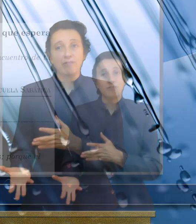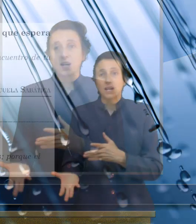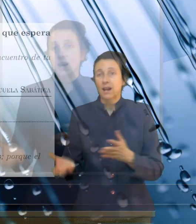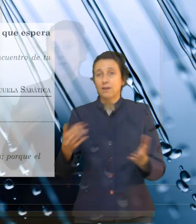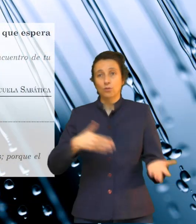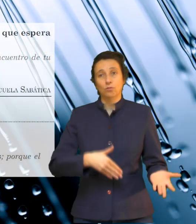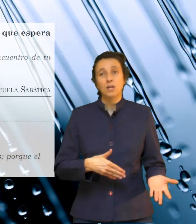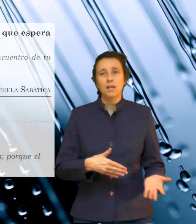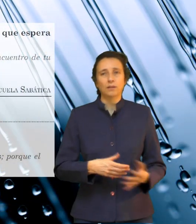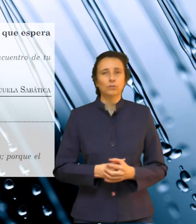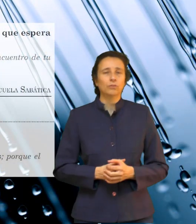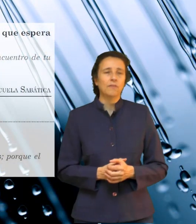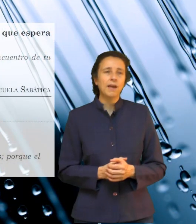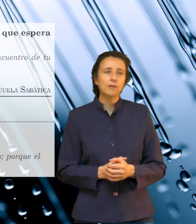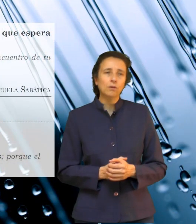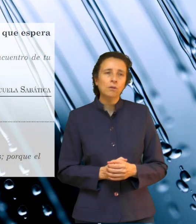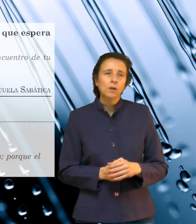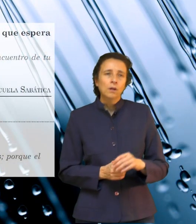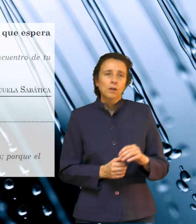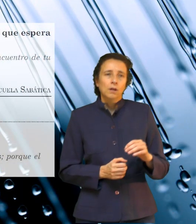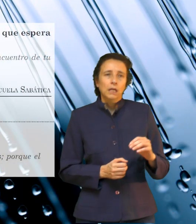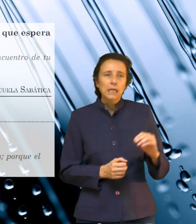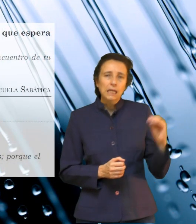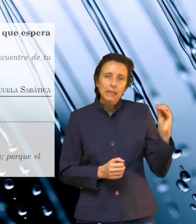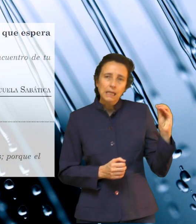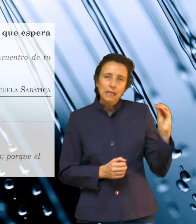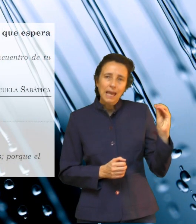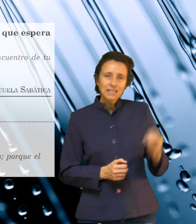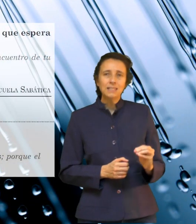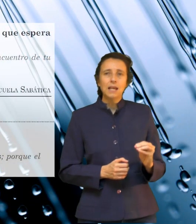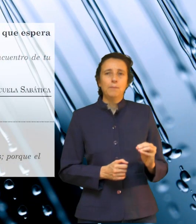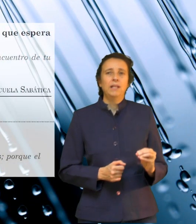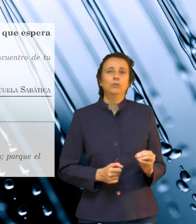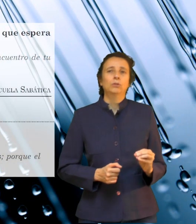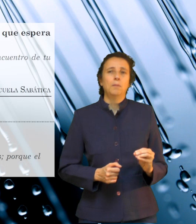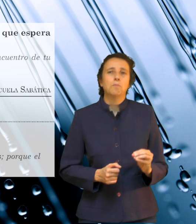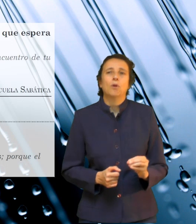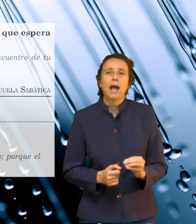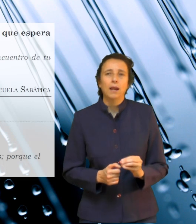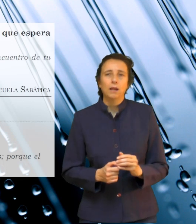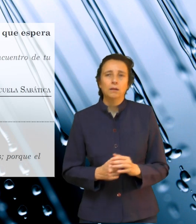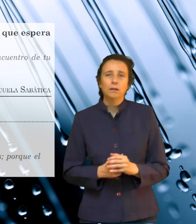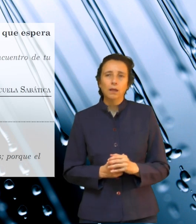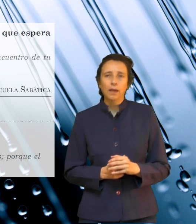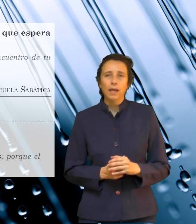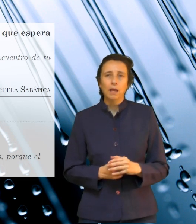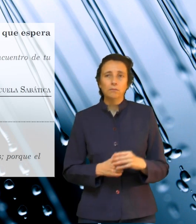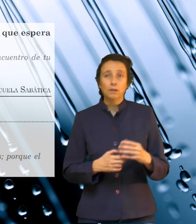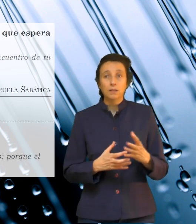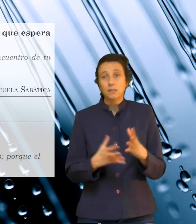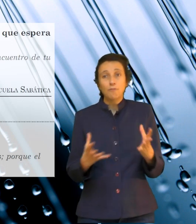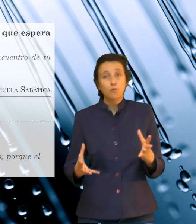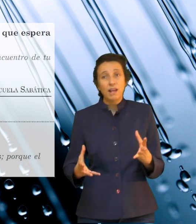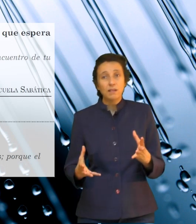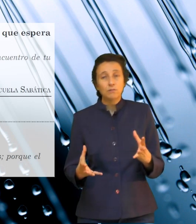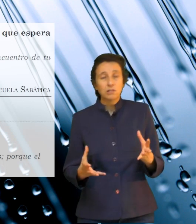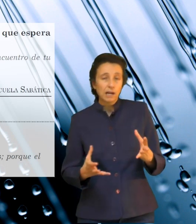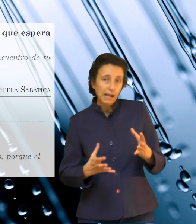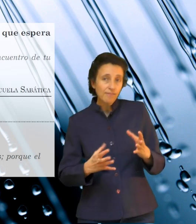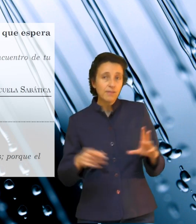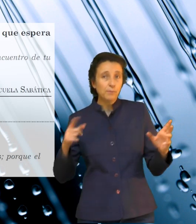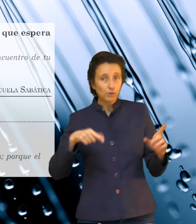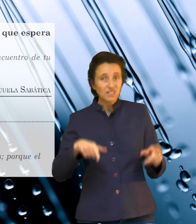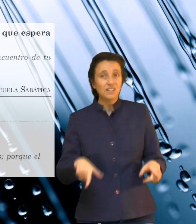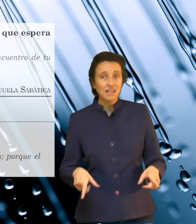podemos ni acelerarlo ni retrocederlo, y este elemento temporal que está fuera de